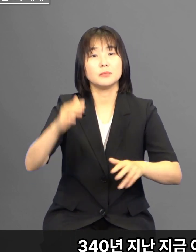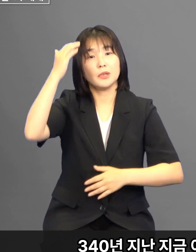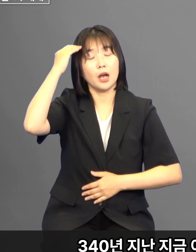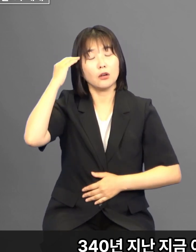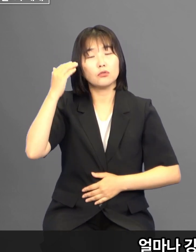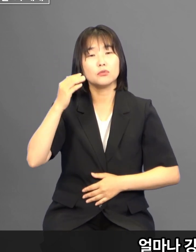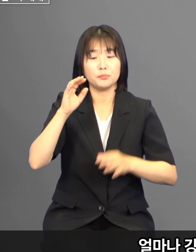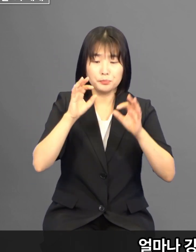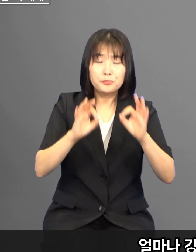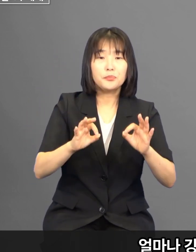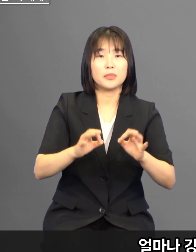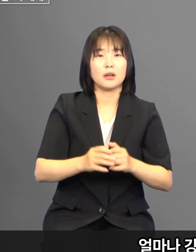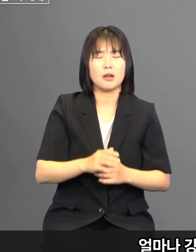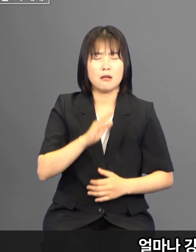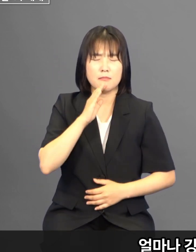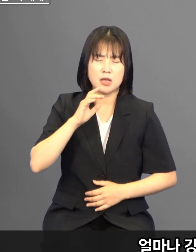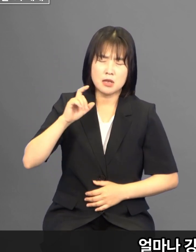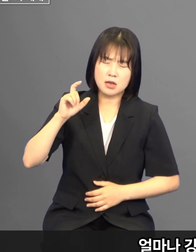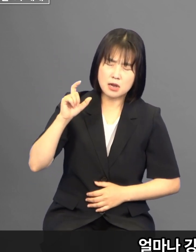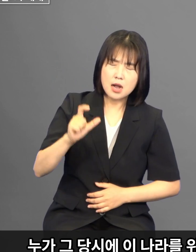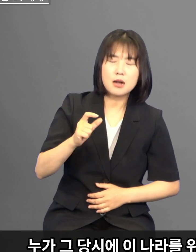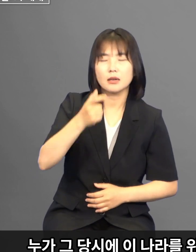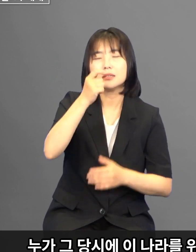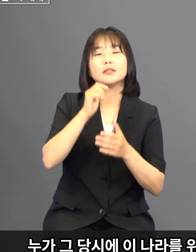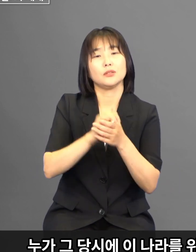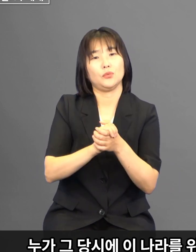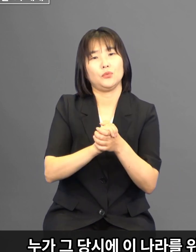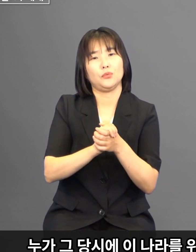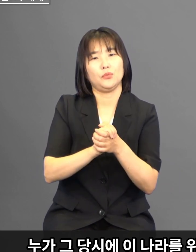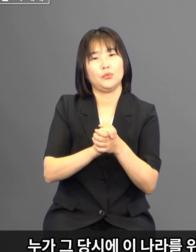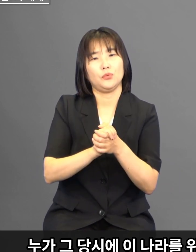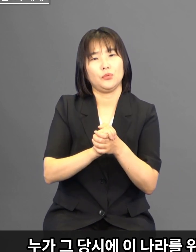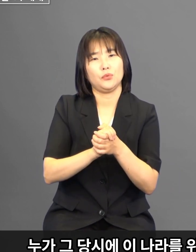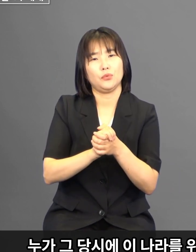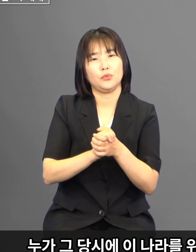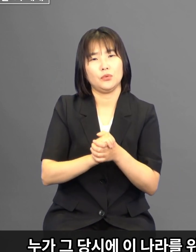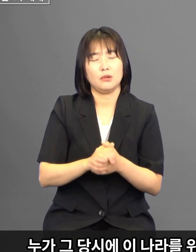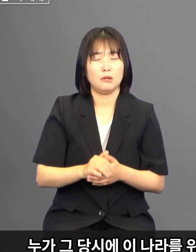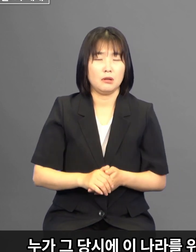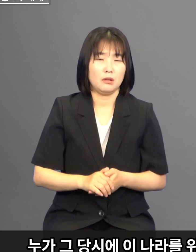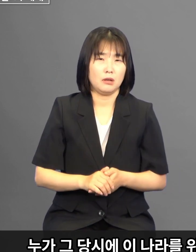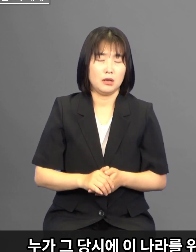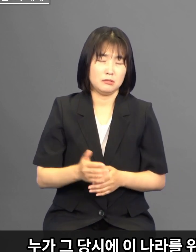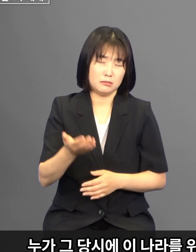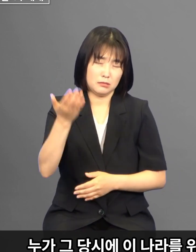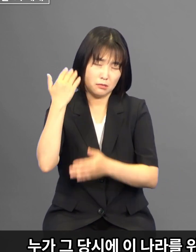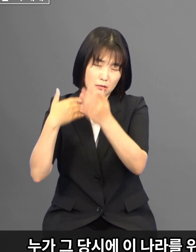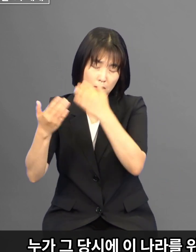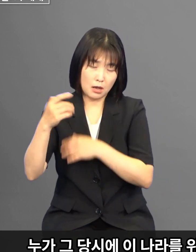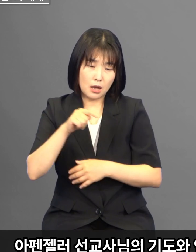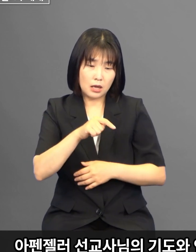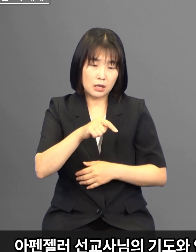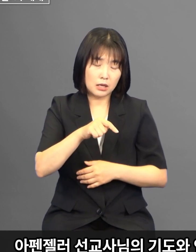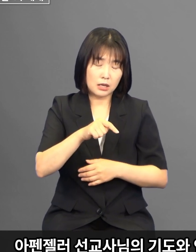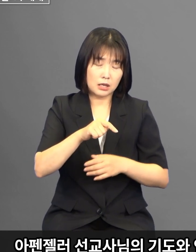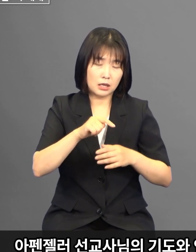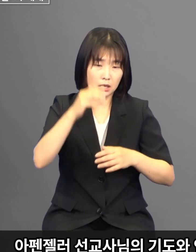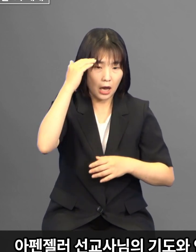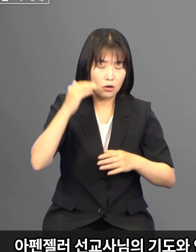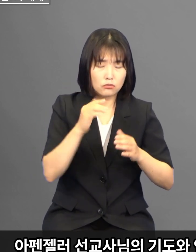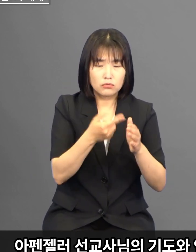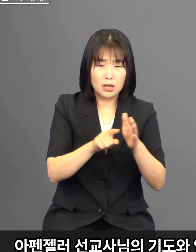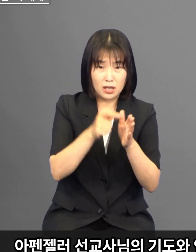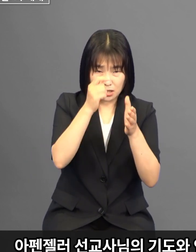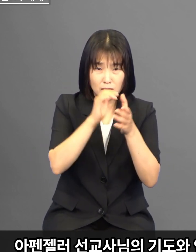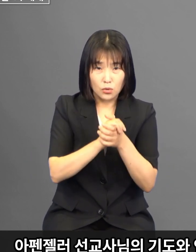보십시오. 얼마나 강력한 기도였습니까? 누가 그 당시에 이 나라를 위해서 이렇게 기도할 수가 있겠습니까? 아펜젤러